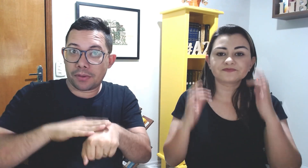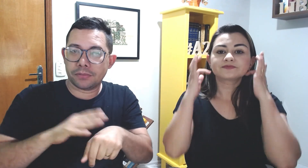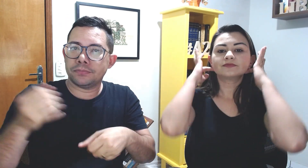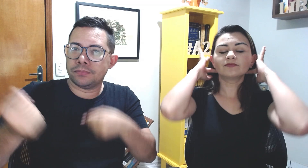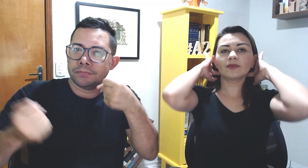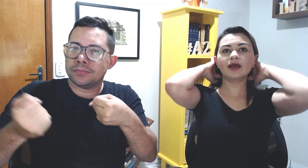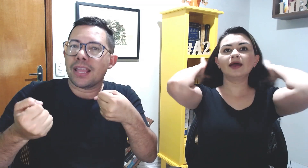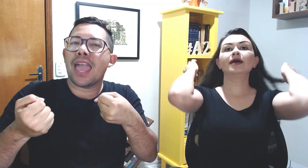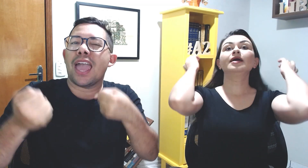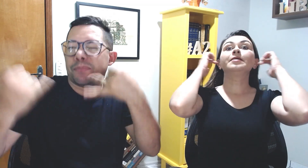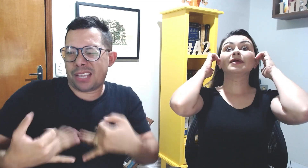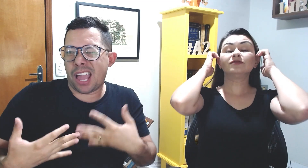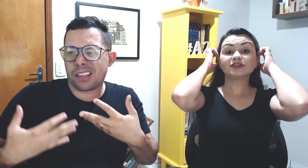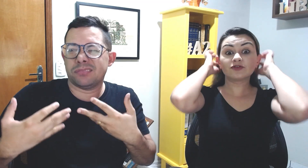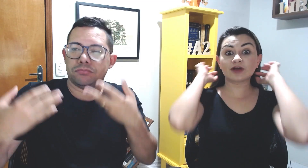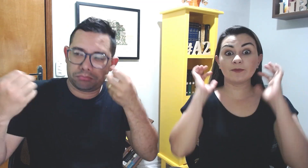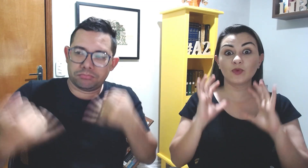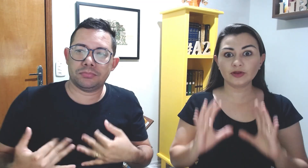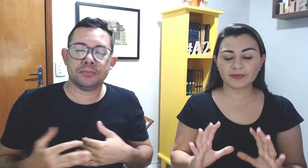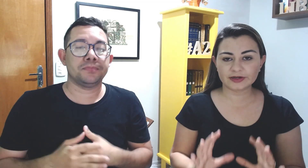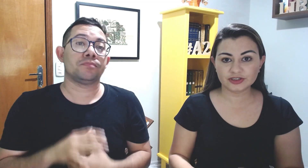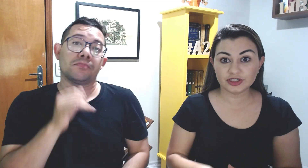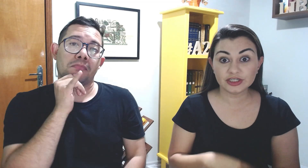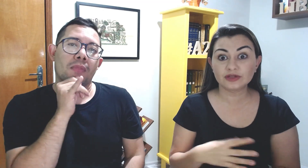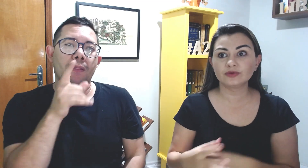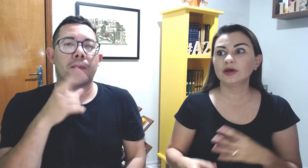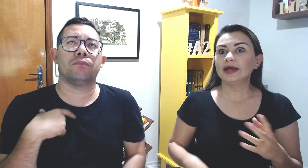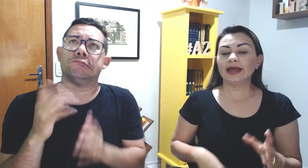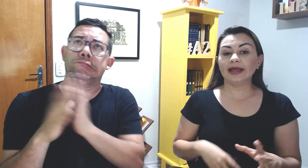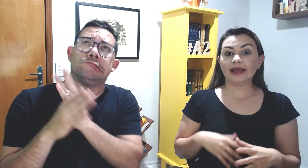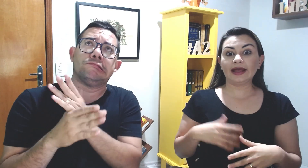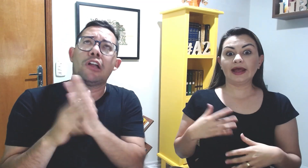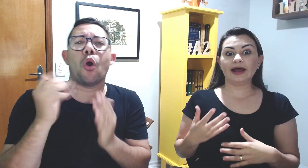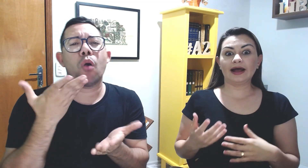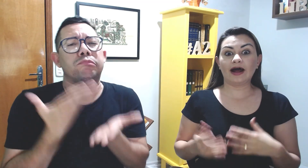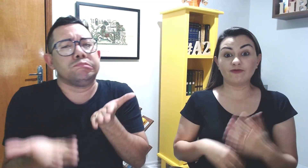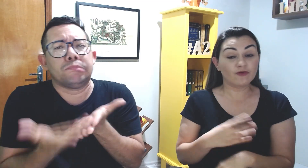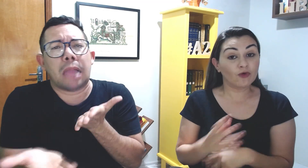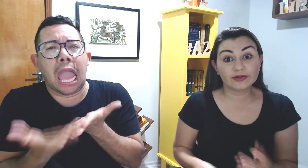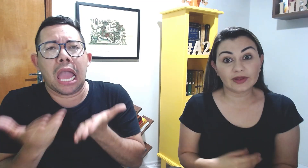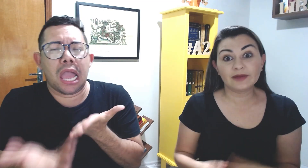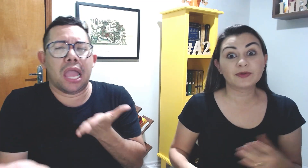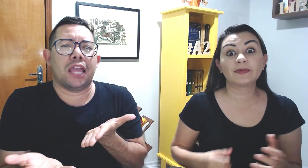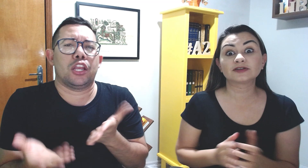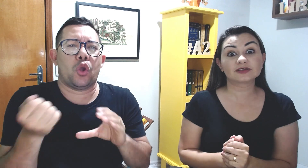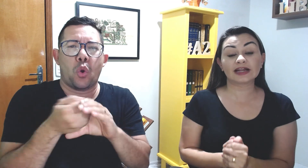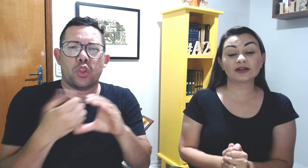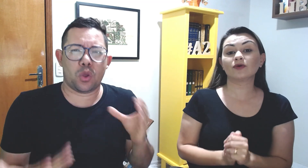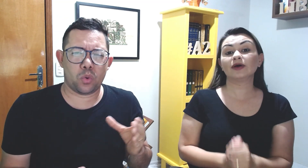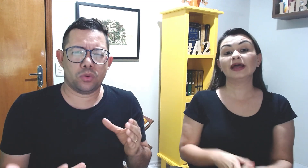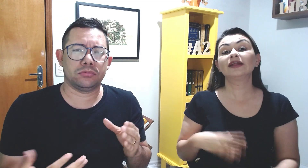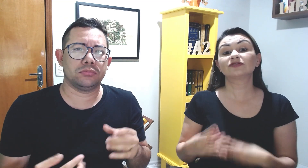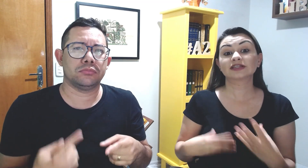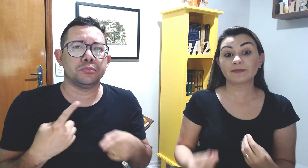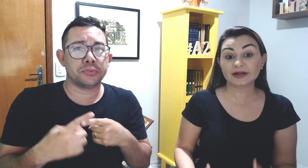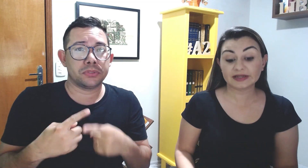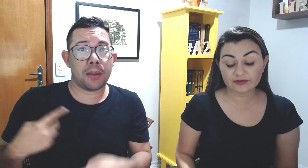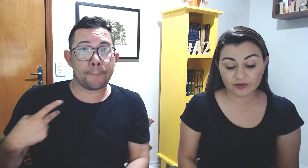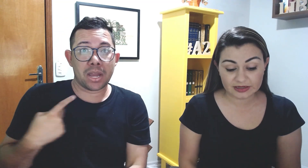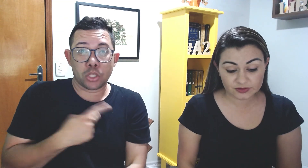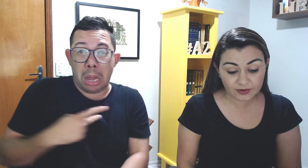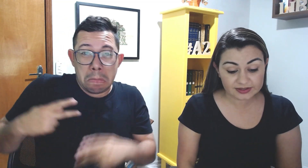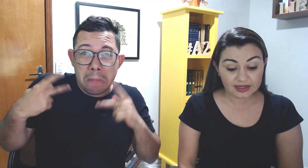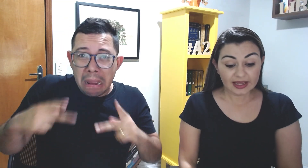estratégias. Para você não ficar muito perdido, afoito aí, porque o pastor está lendo correndo, você está